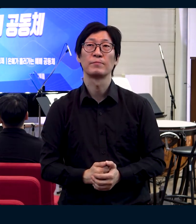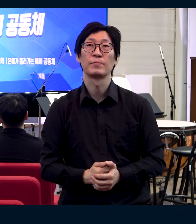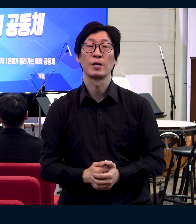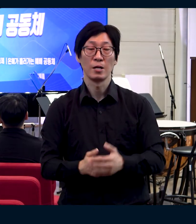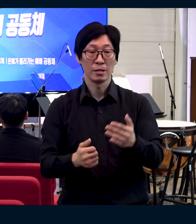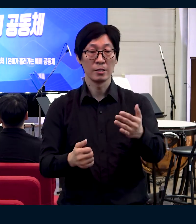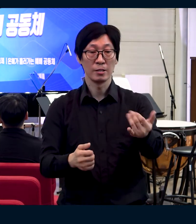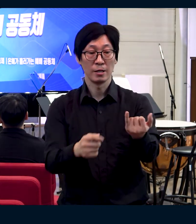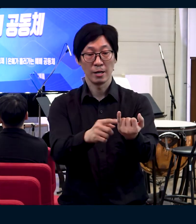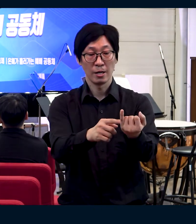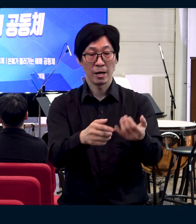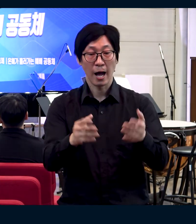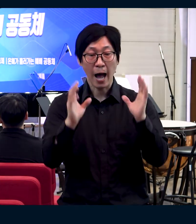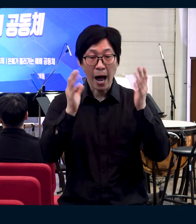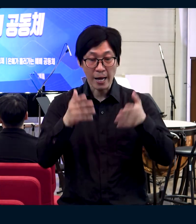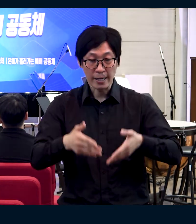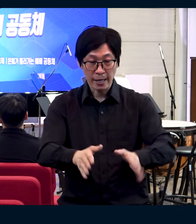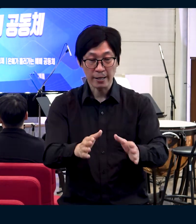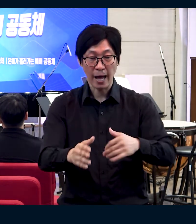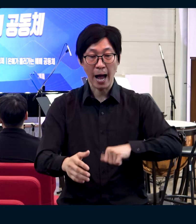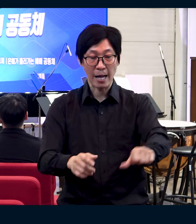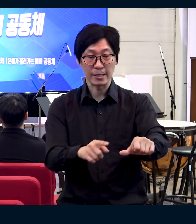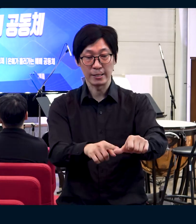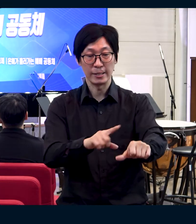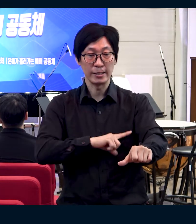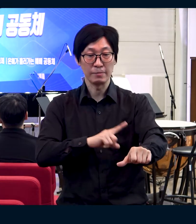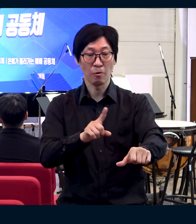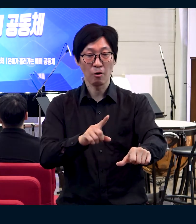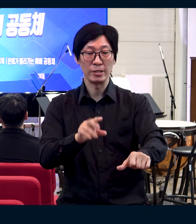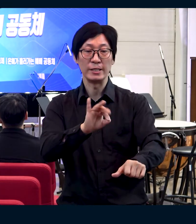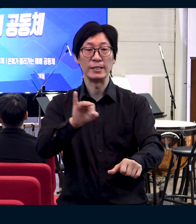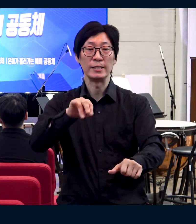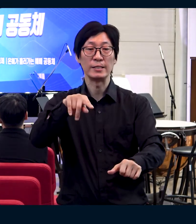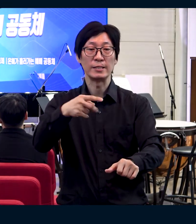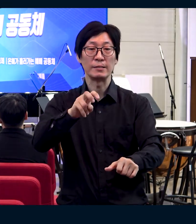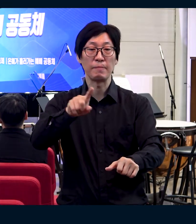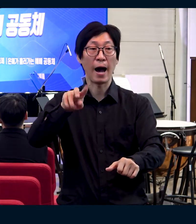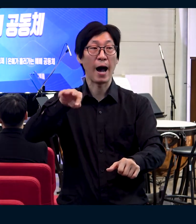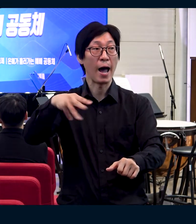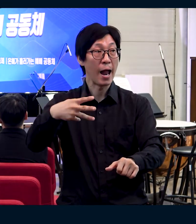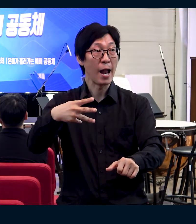그 아들 이름을 이스마엘이라 하라고. 이는 내가 네 고통을 들었다.